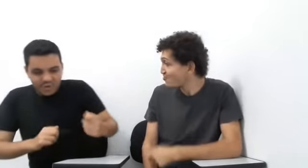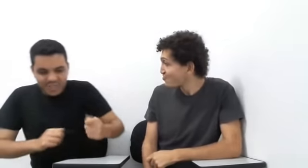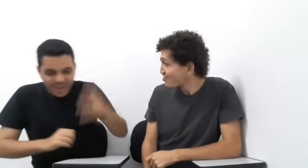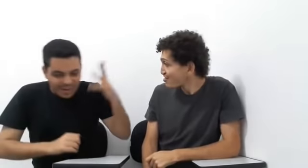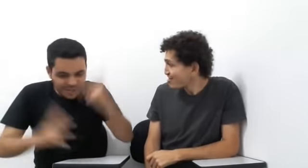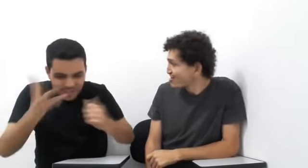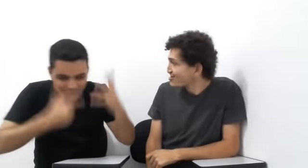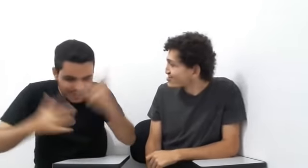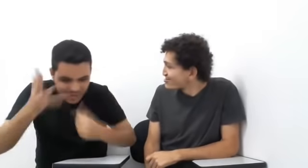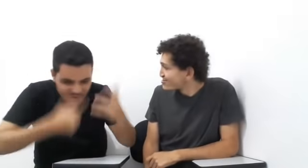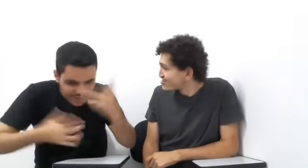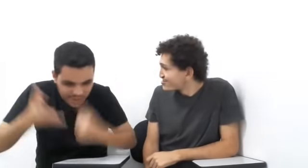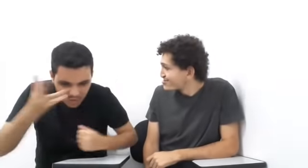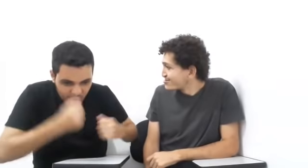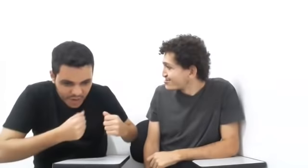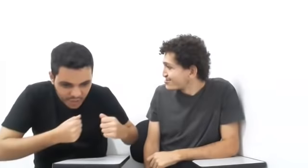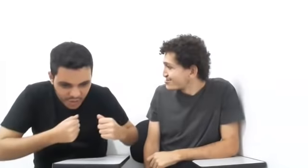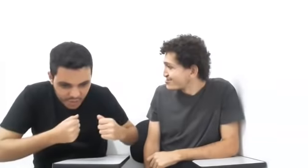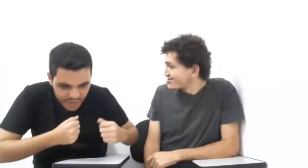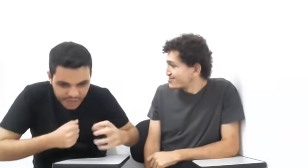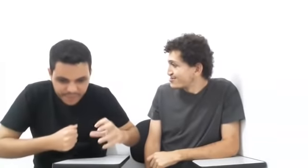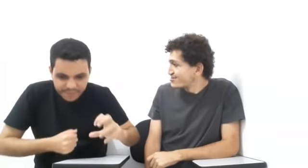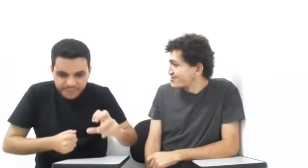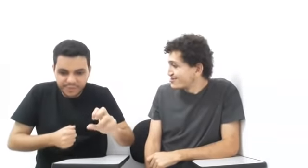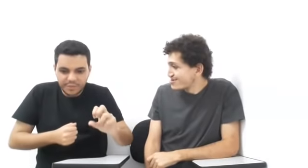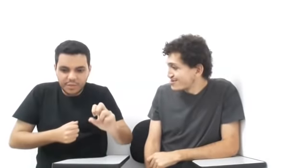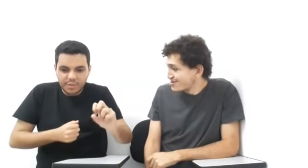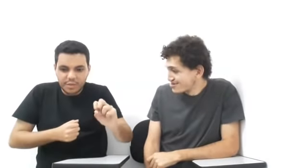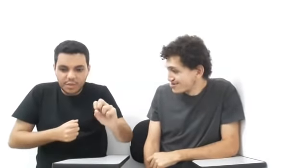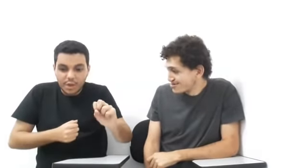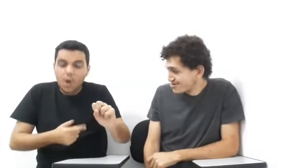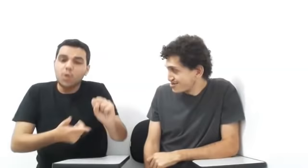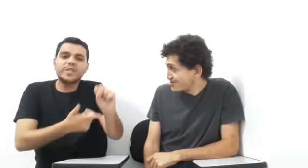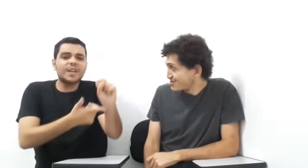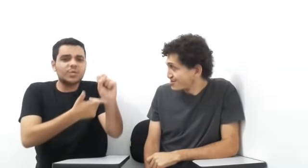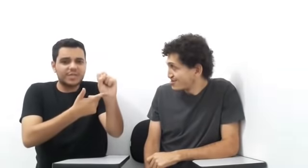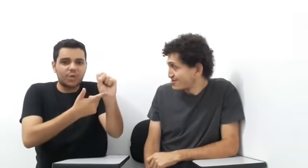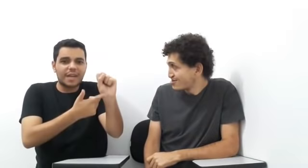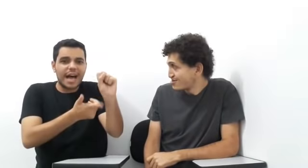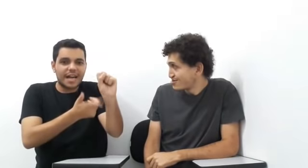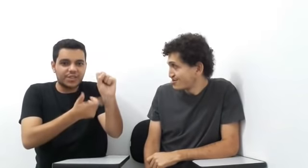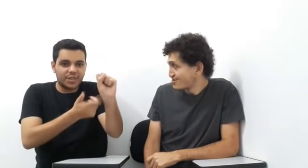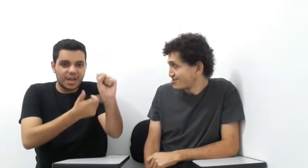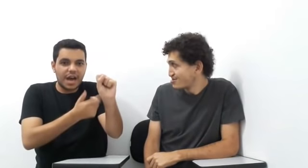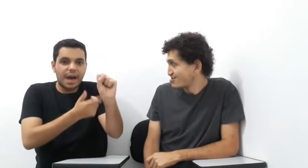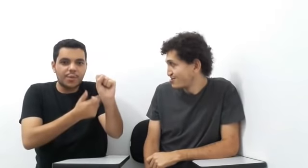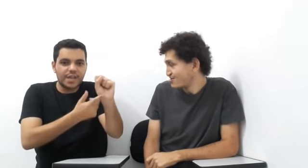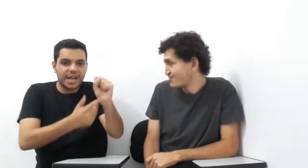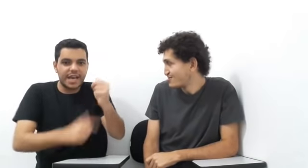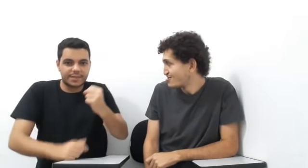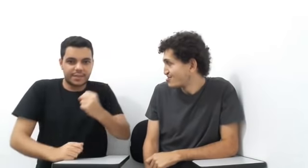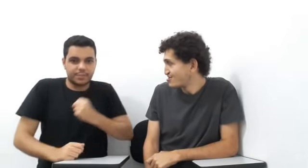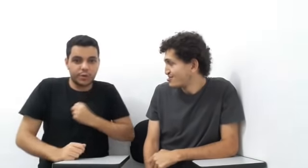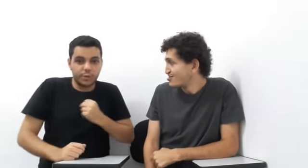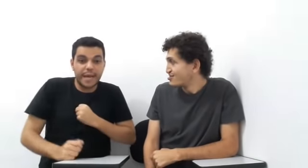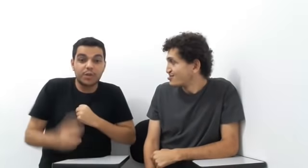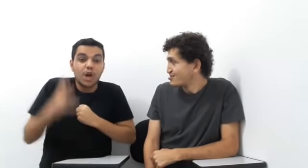sinal lindo de morrer. O sinal de saudade, a mão em S, põe no P. Só que